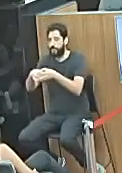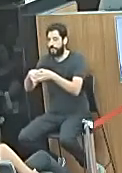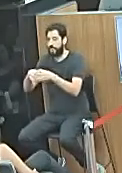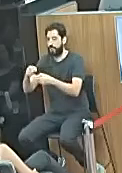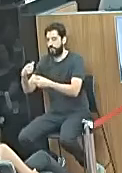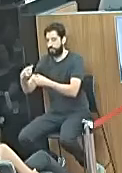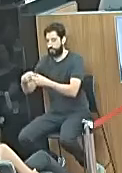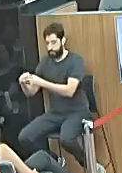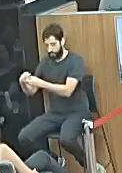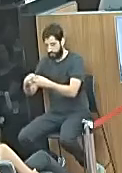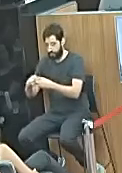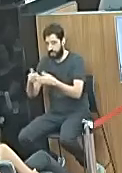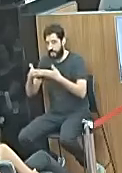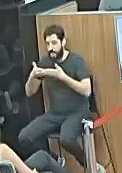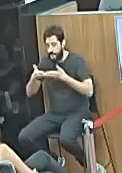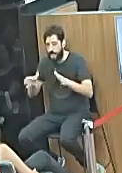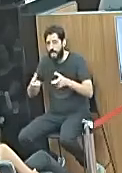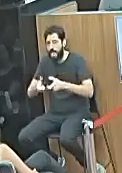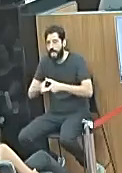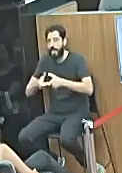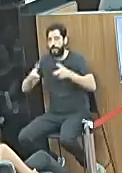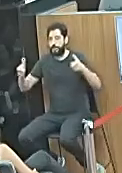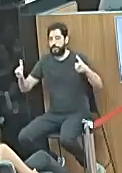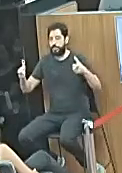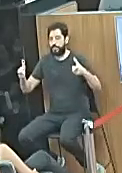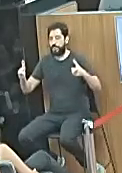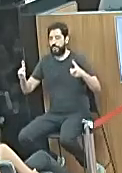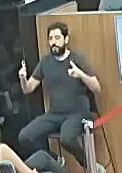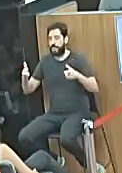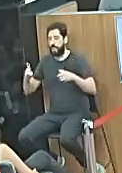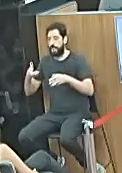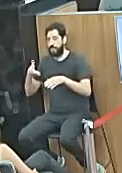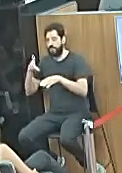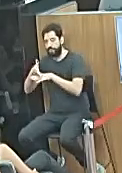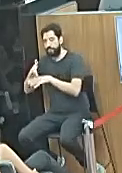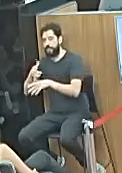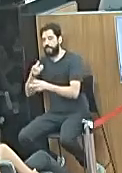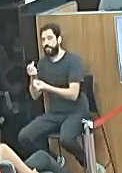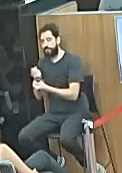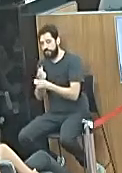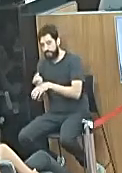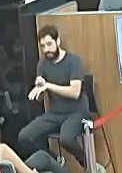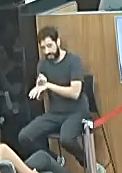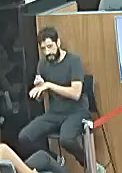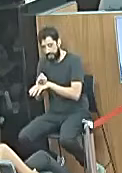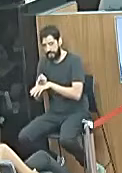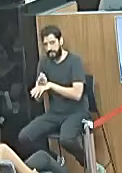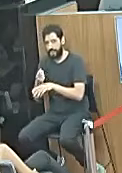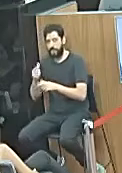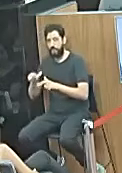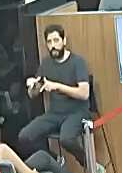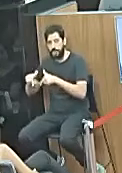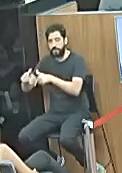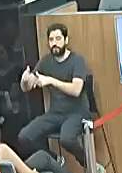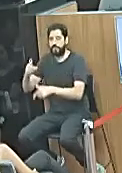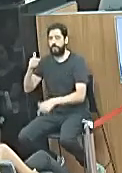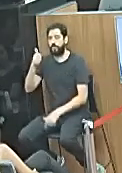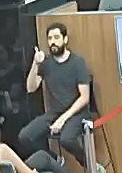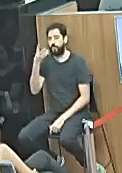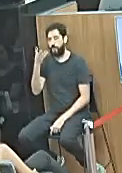claros com a ampliação das metas físicas e financeiras dessa região nação 4095